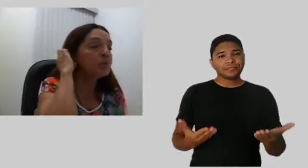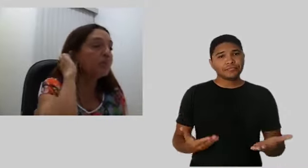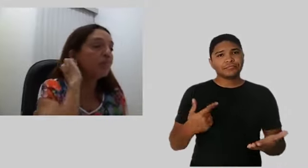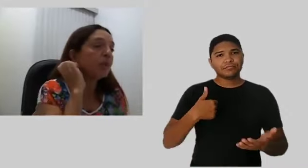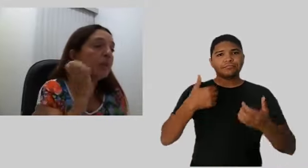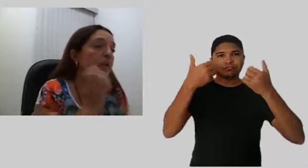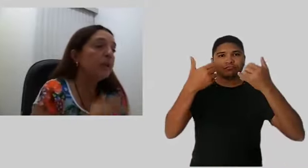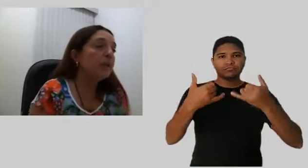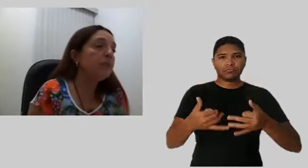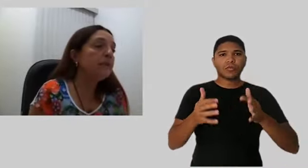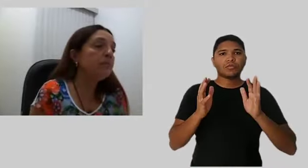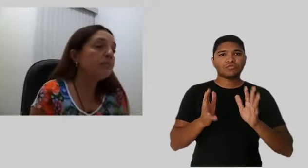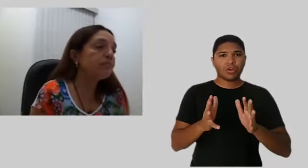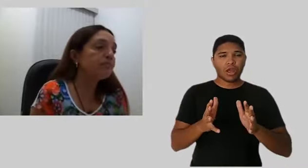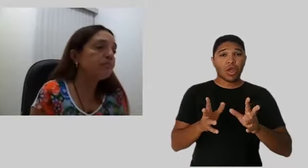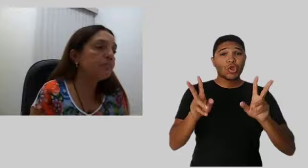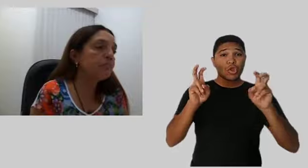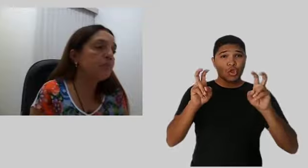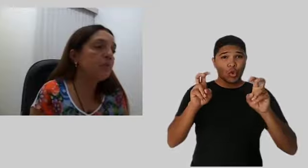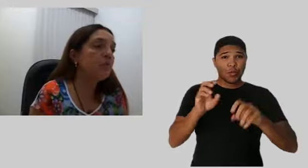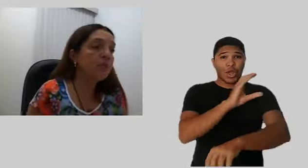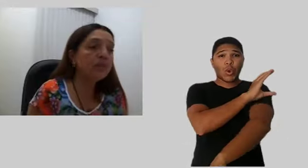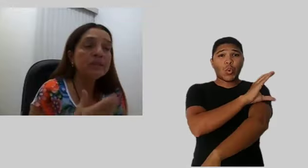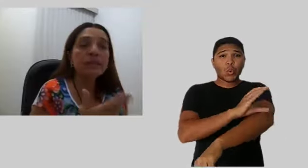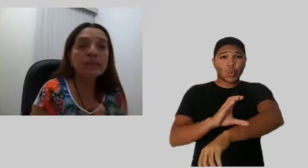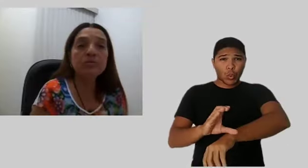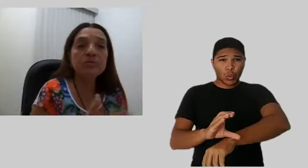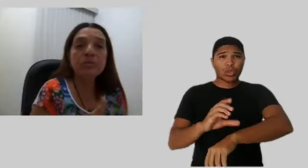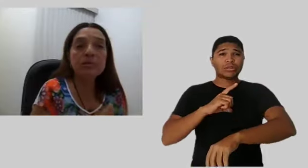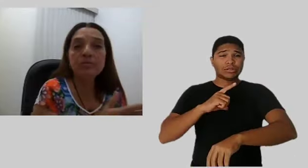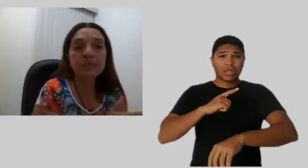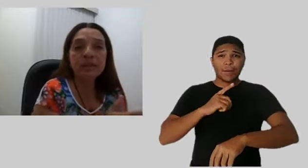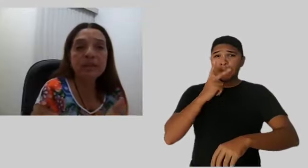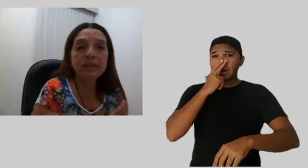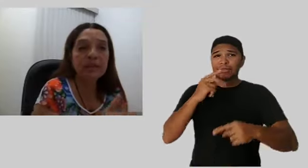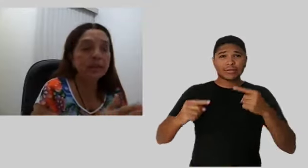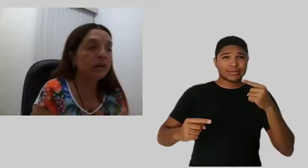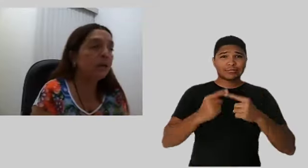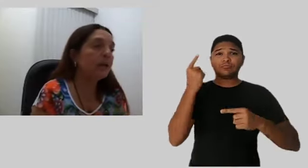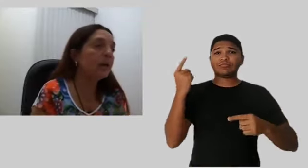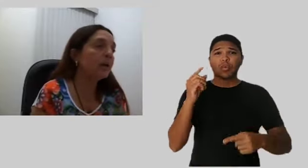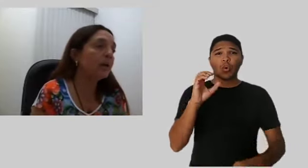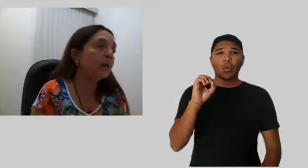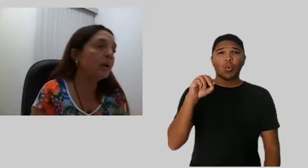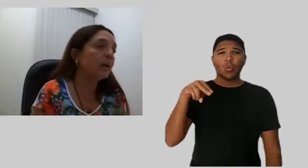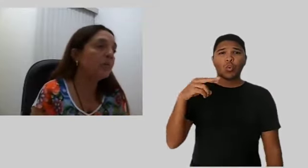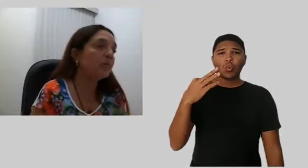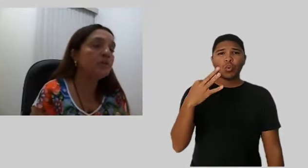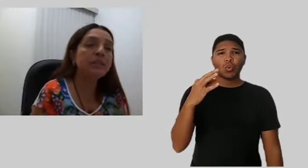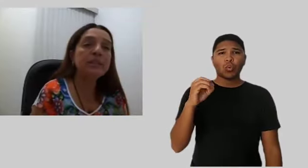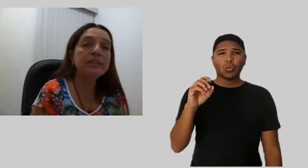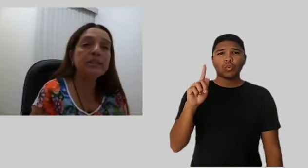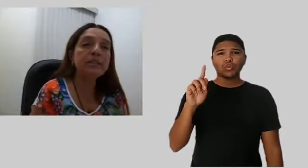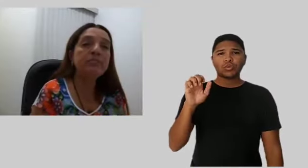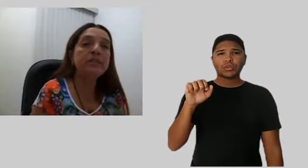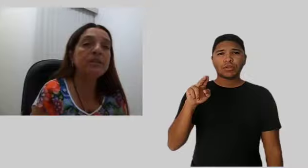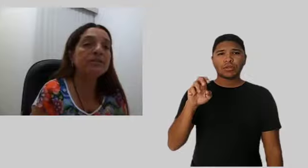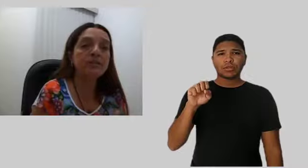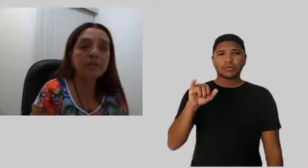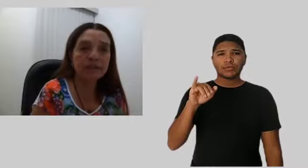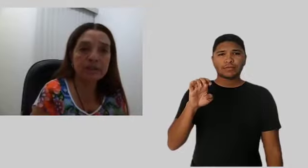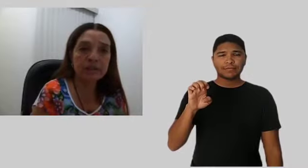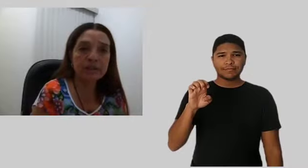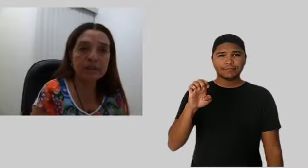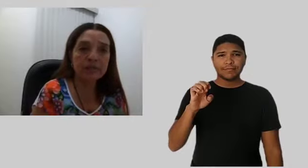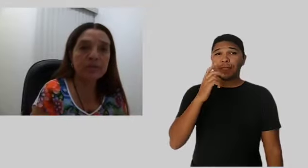muito forte. Então, como eu disse, a questão cultural não poderia a ontogênese